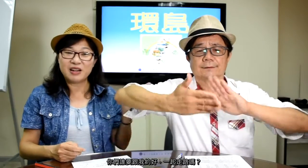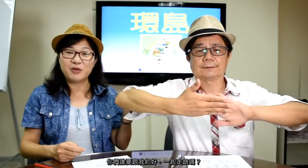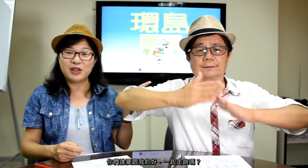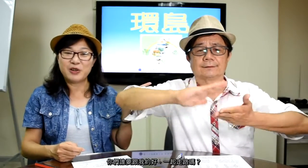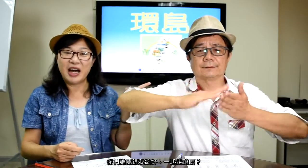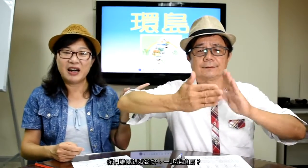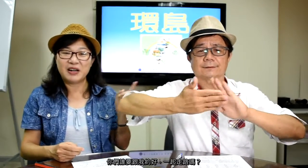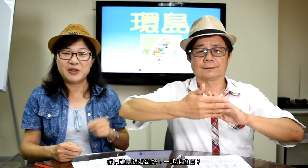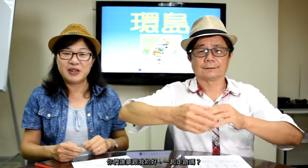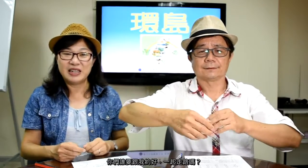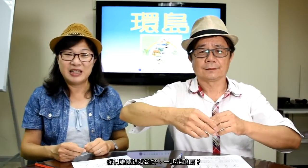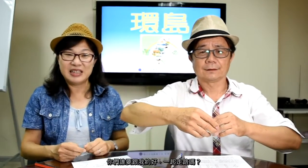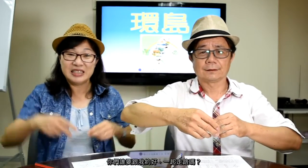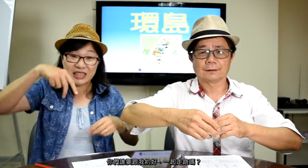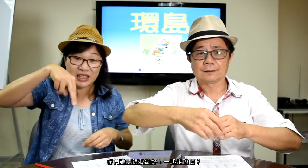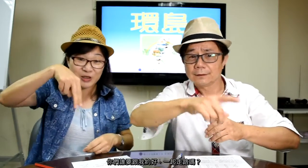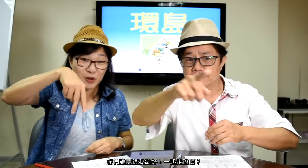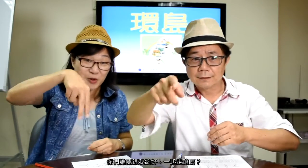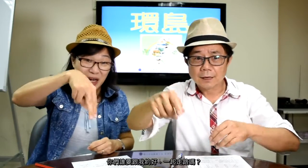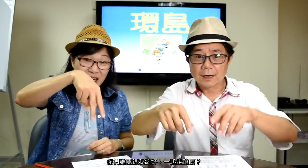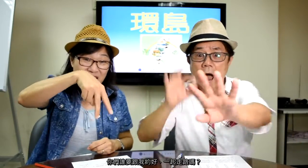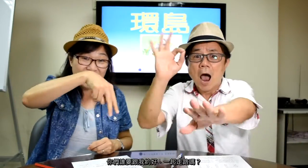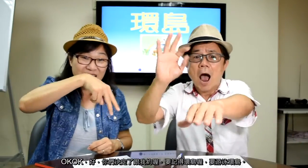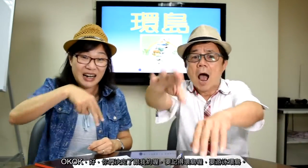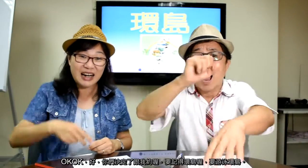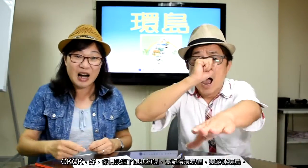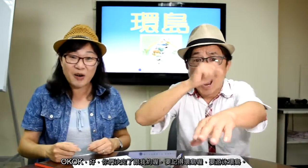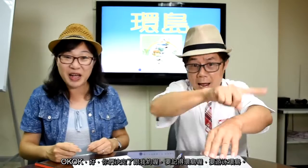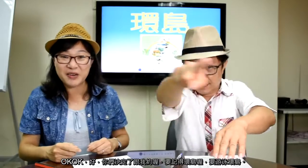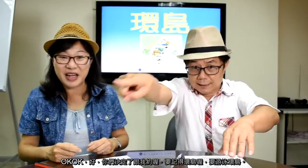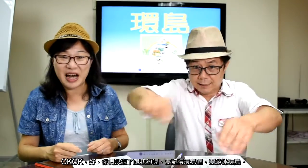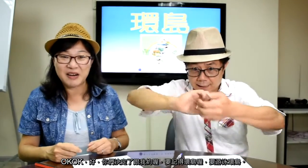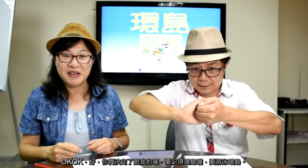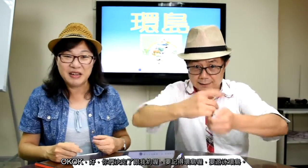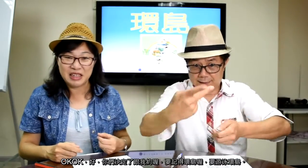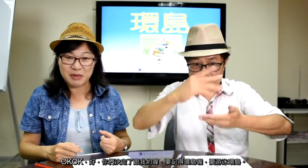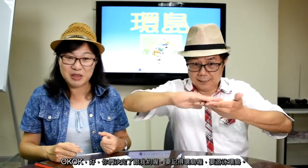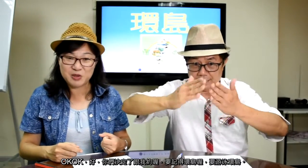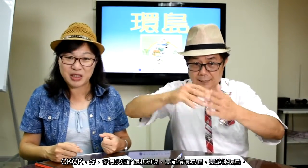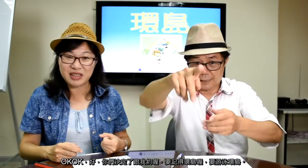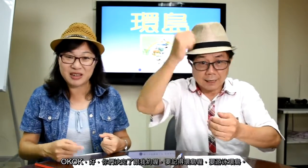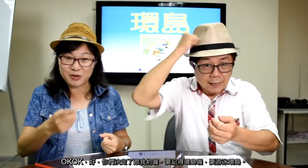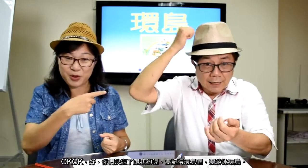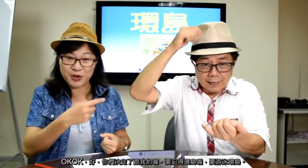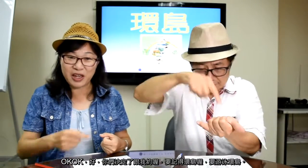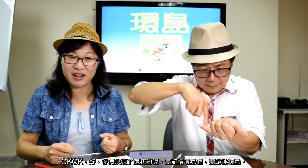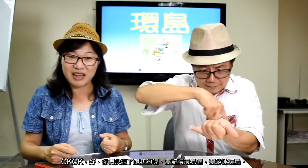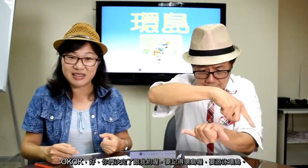跟我约好一起走路吗 ？OK OK， 好。你们决定了跟我约哦，要记